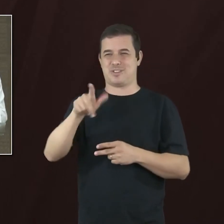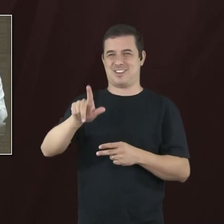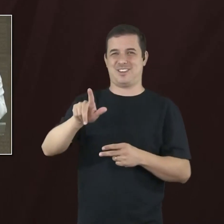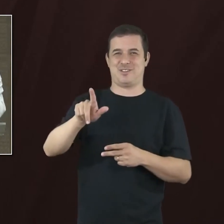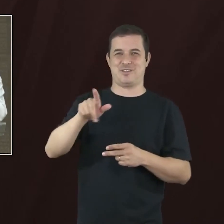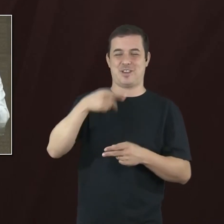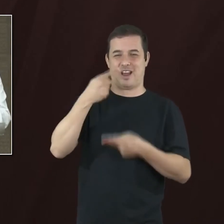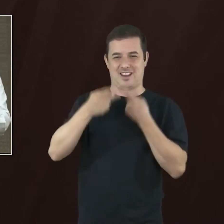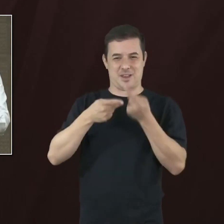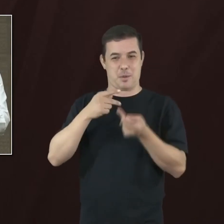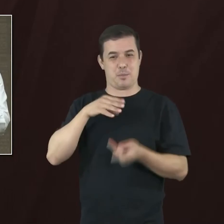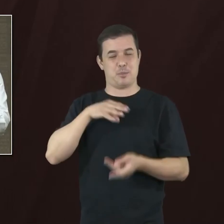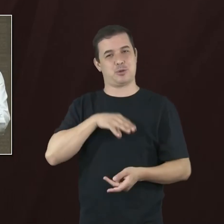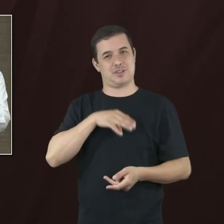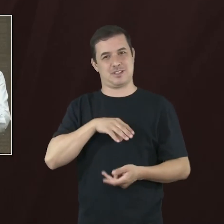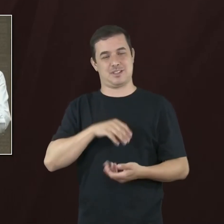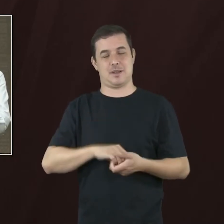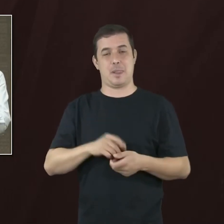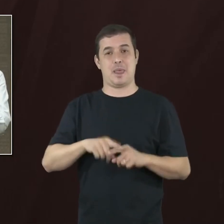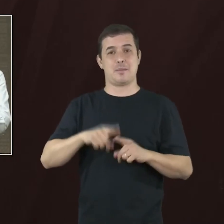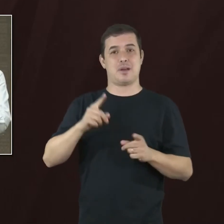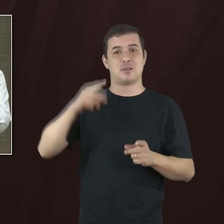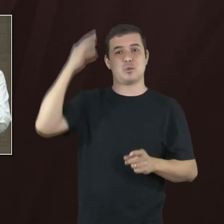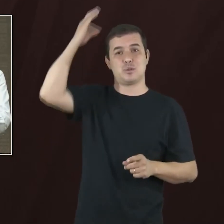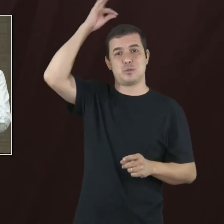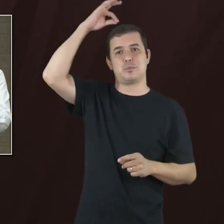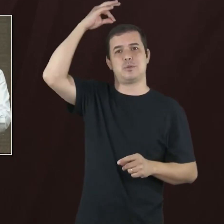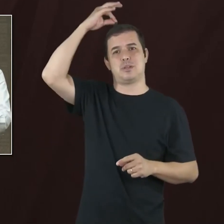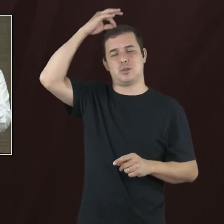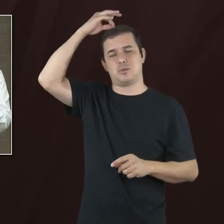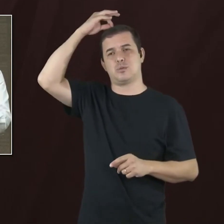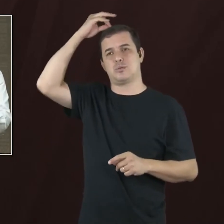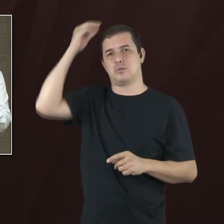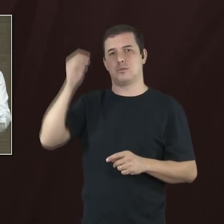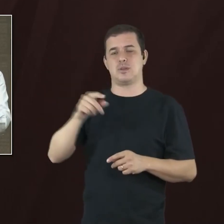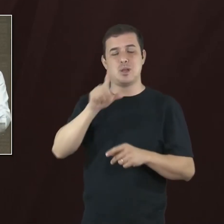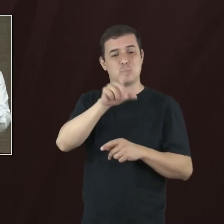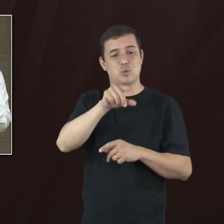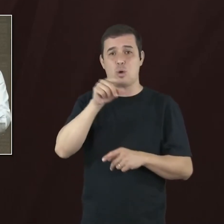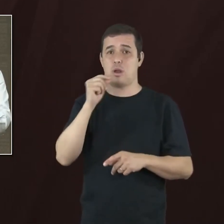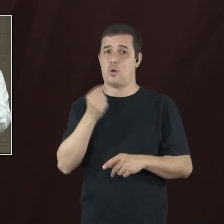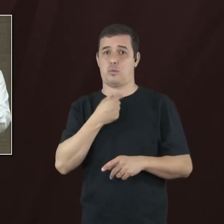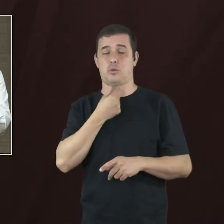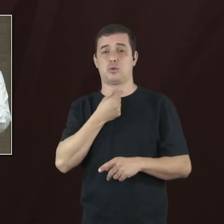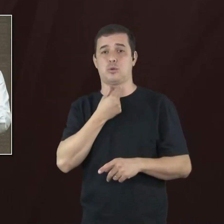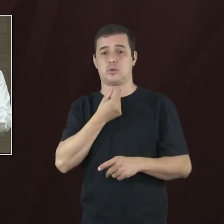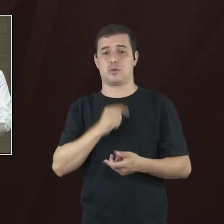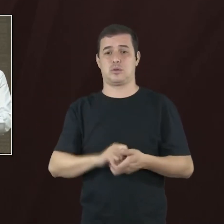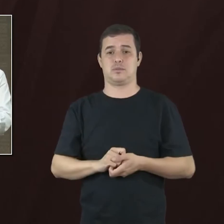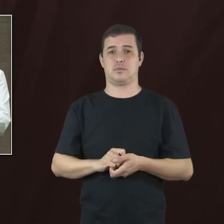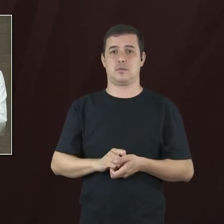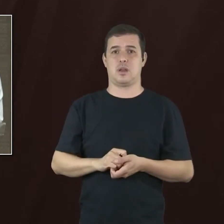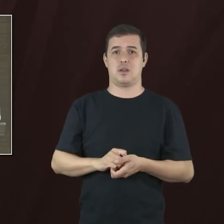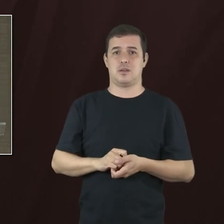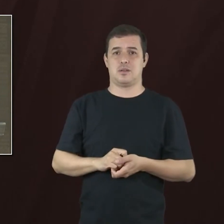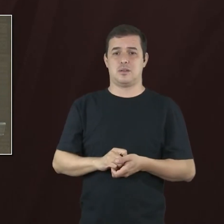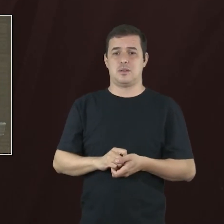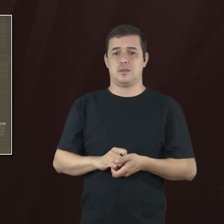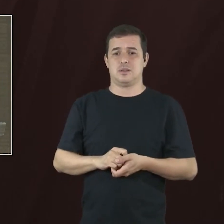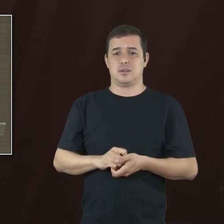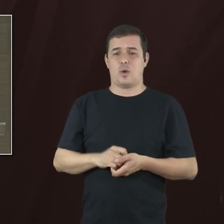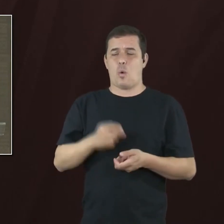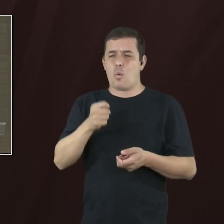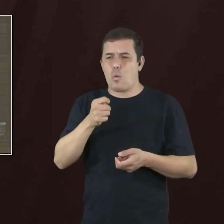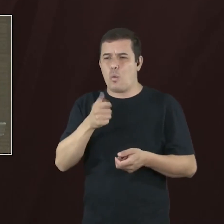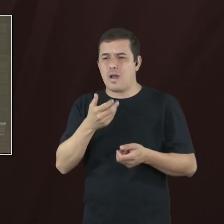o Espírito já tinha uma intenção com ele. E aí, quando ele já estava desistindo, falaram para ele que aqui no Brasil